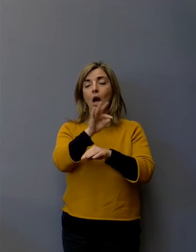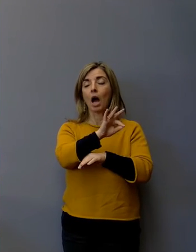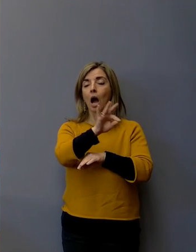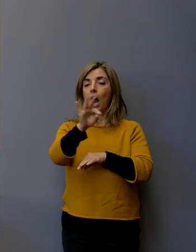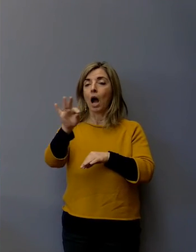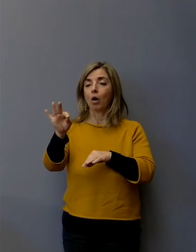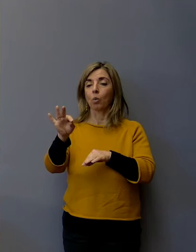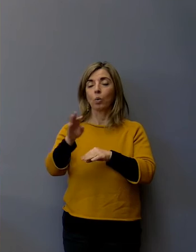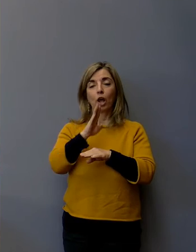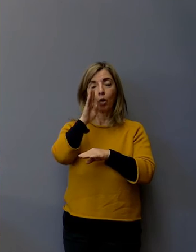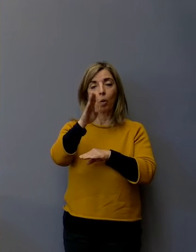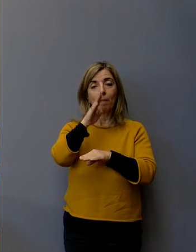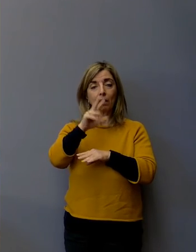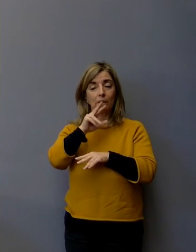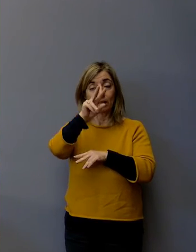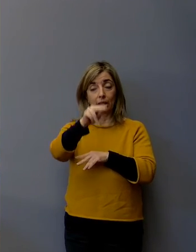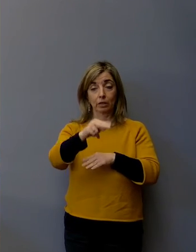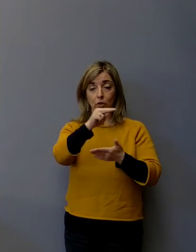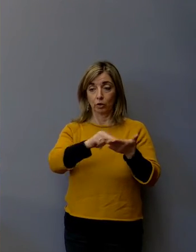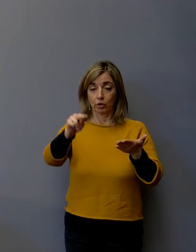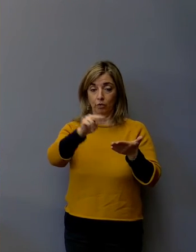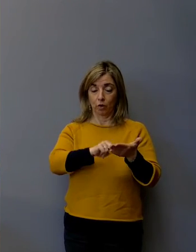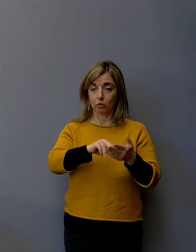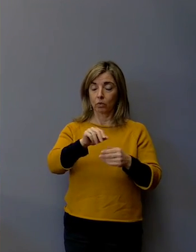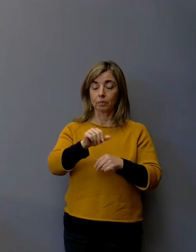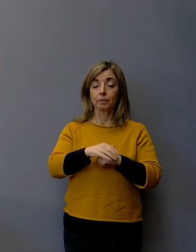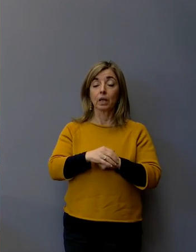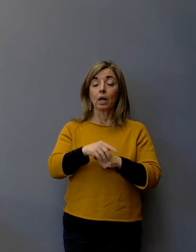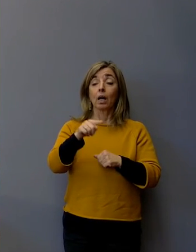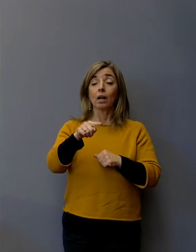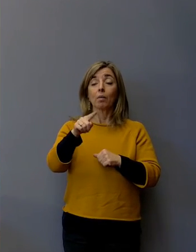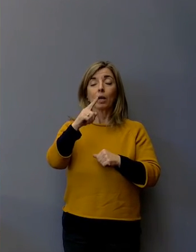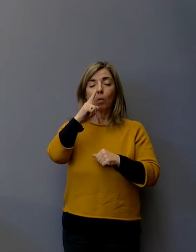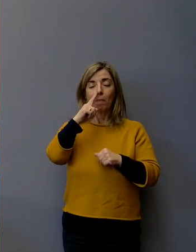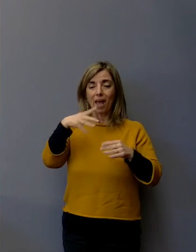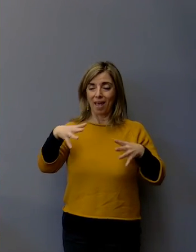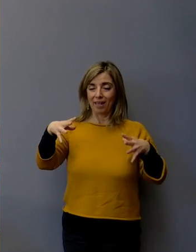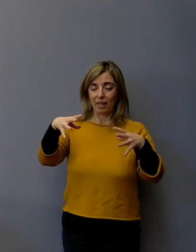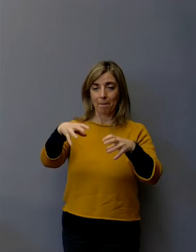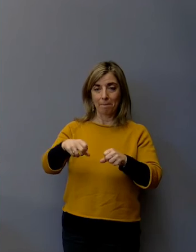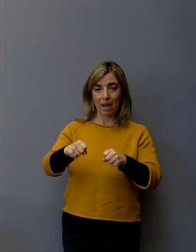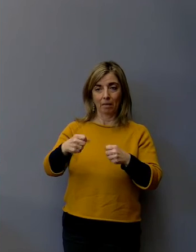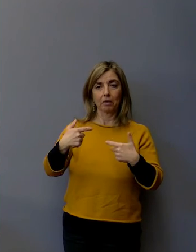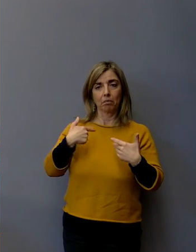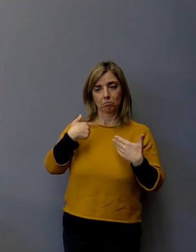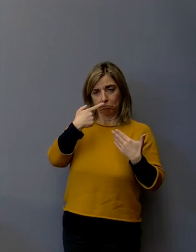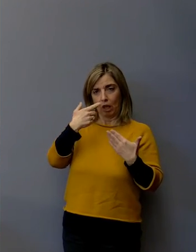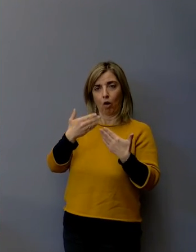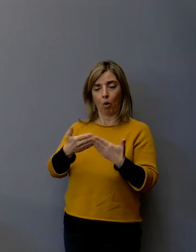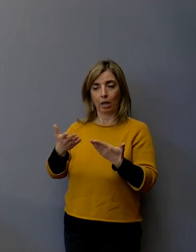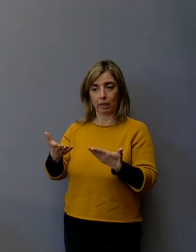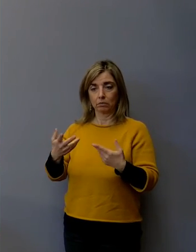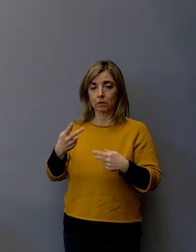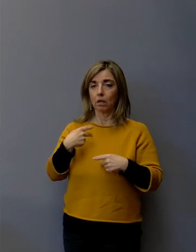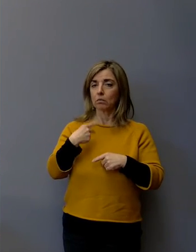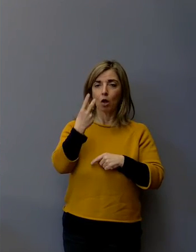primo la coerenza con gli impegni io vorrei che fosse ben chiaro questo discorso non vedo pirondini che l'ha sottolineato un sacco di volte però